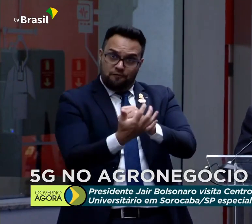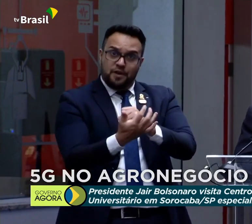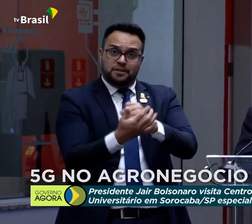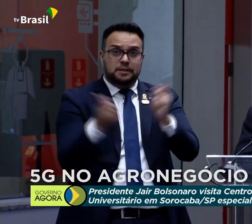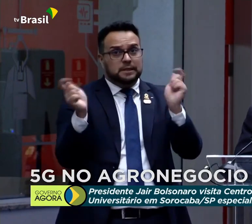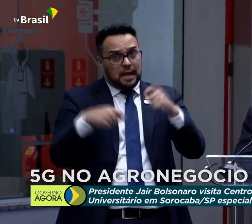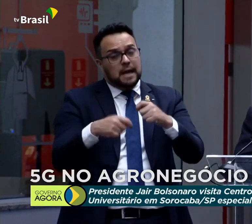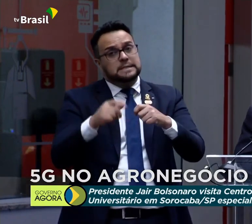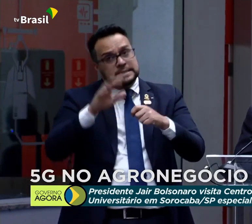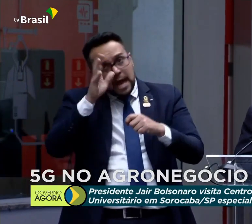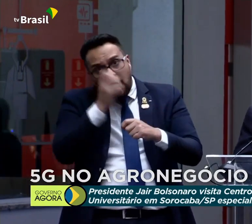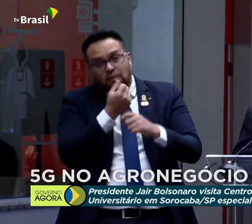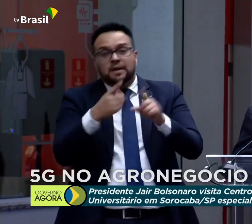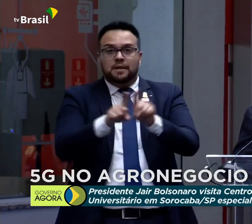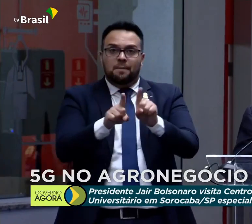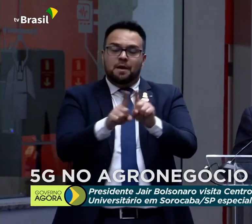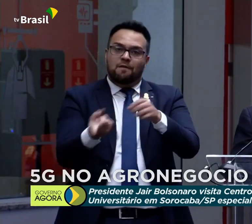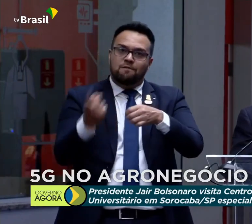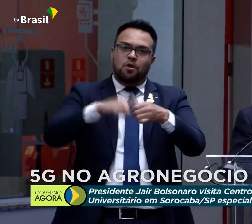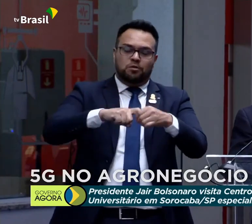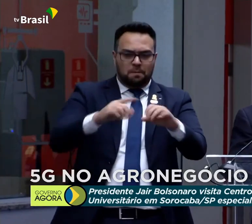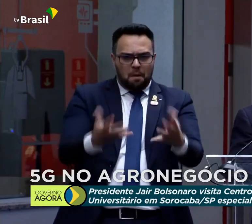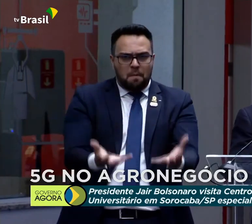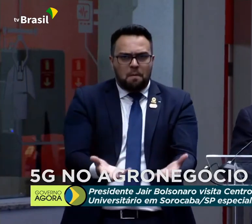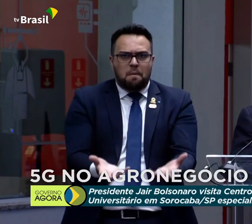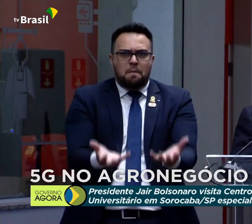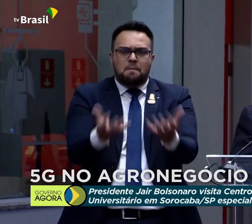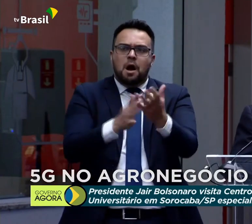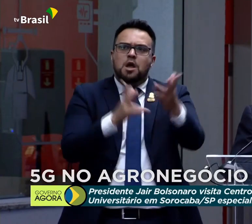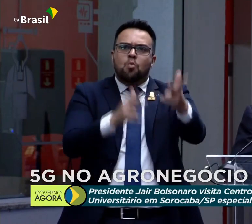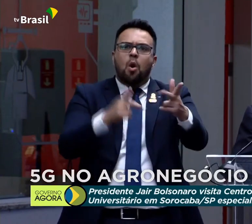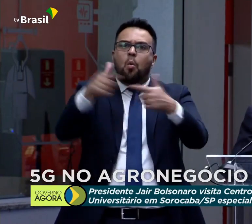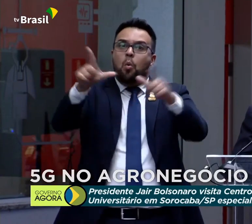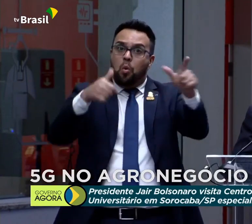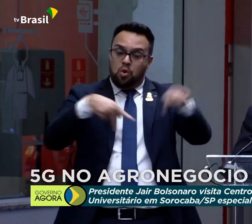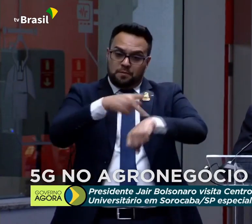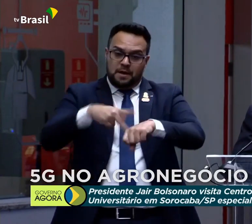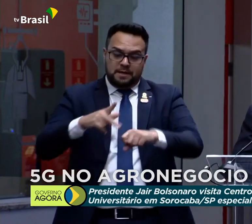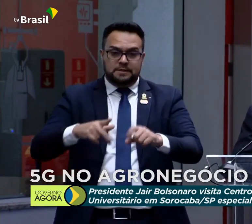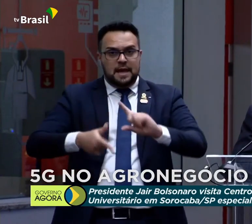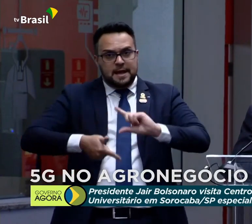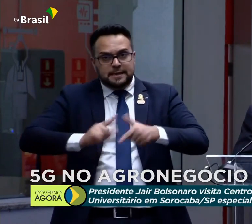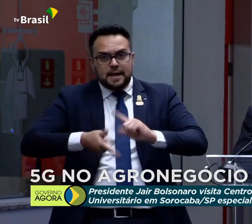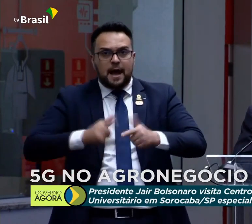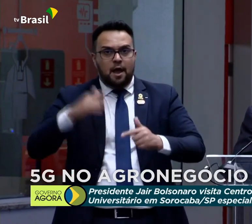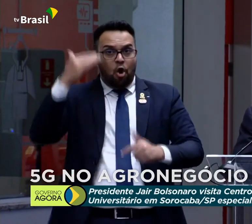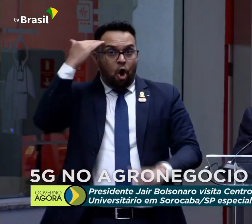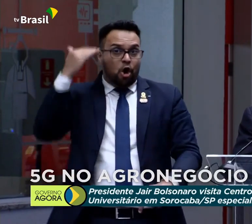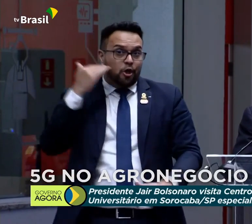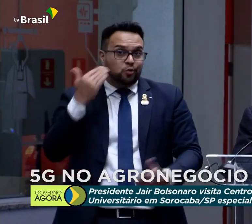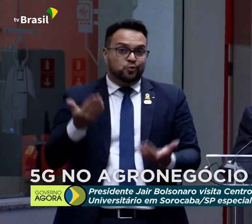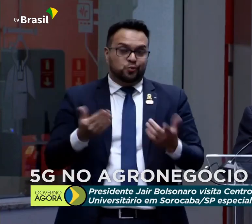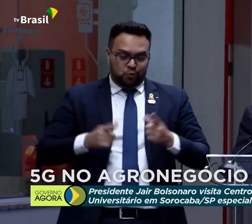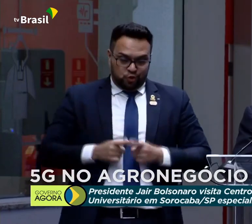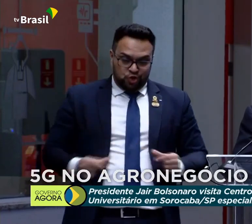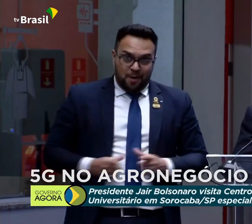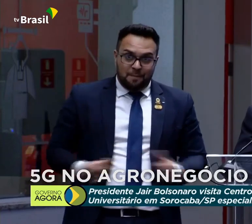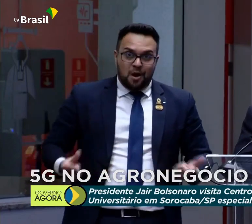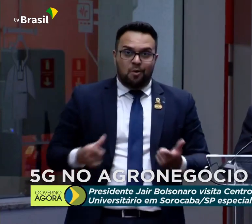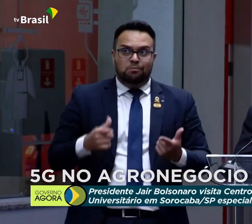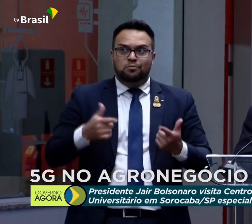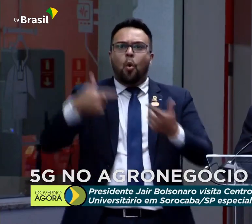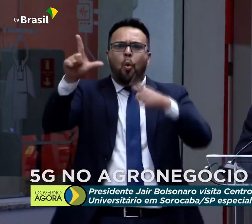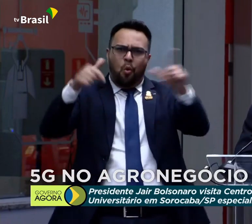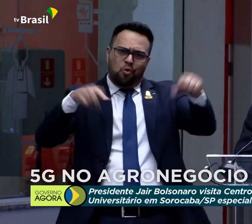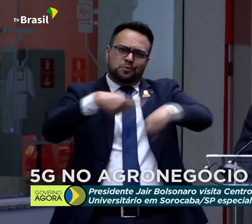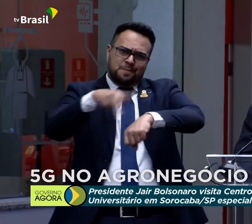recuperação econômica do Brasil, assim como fez em todos esses países, como Israel, Coreia do Sul, Japão e outros